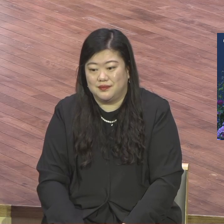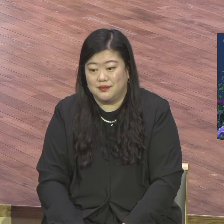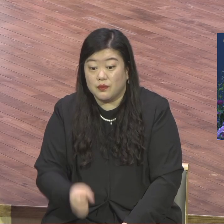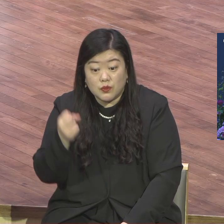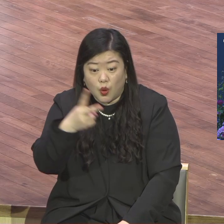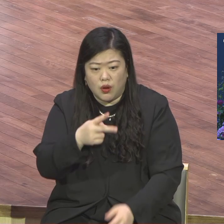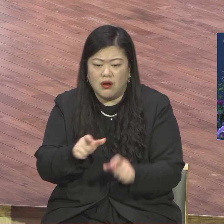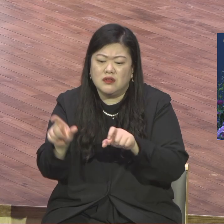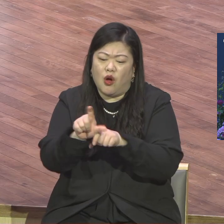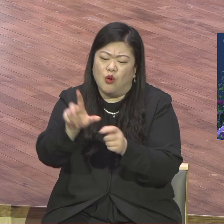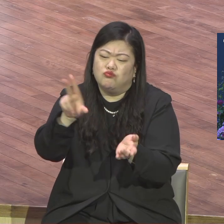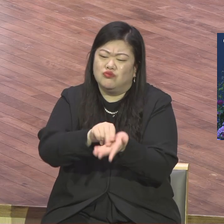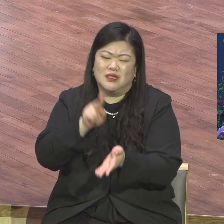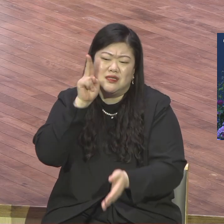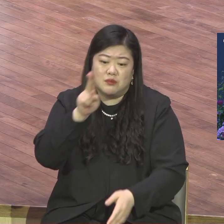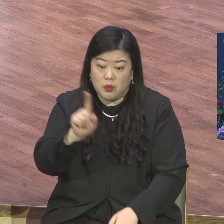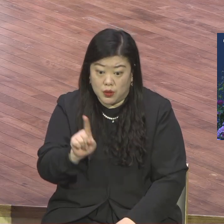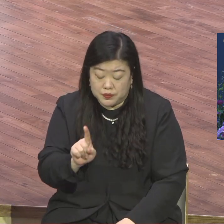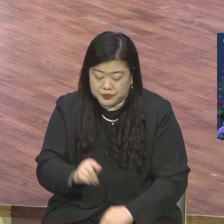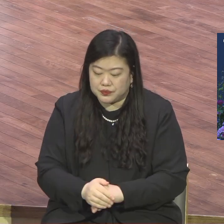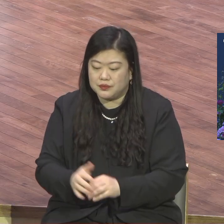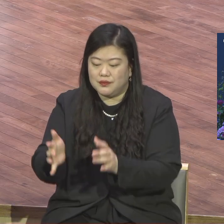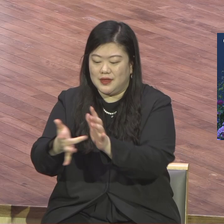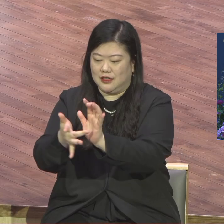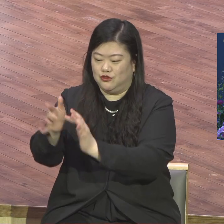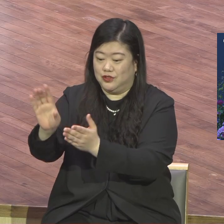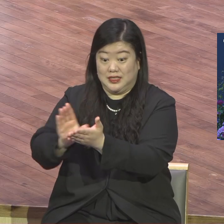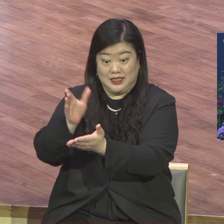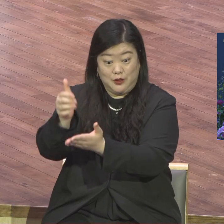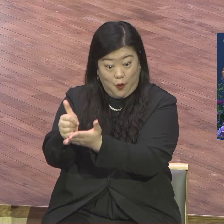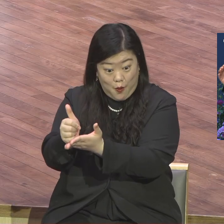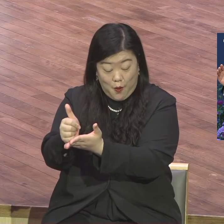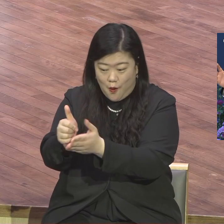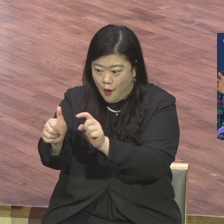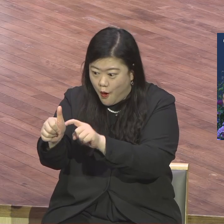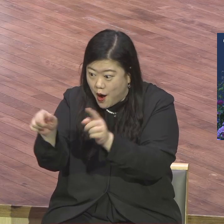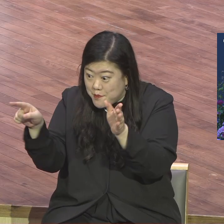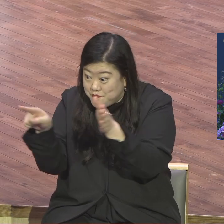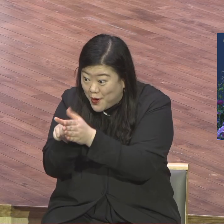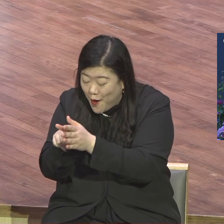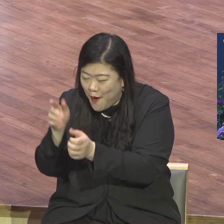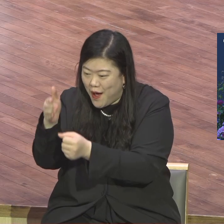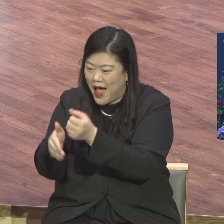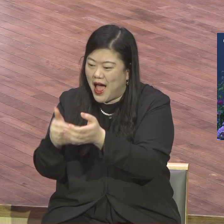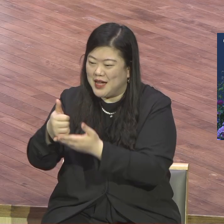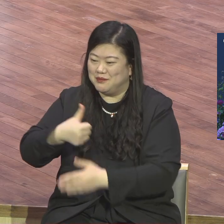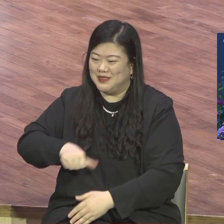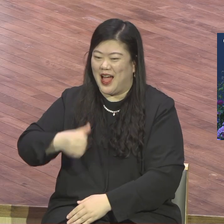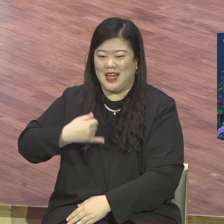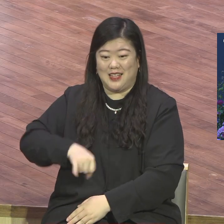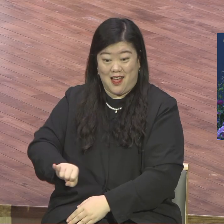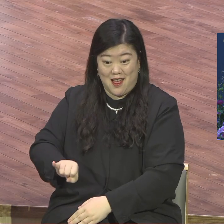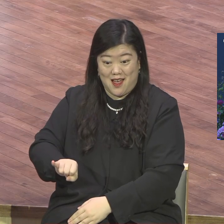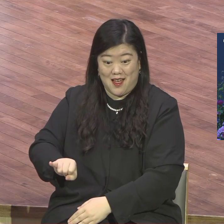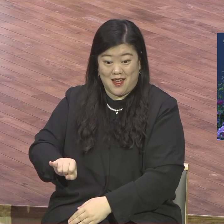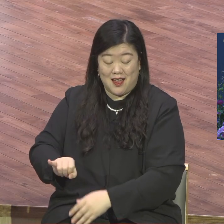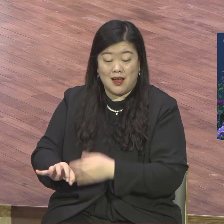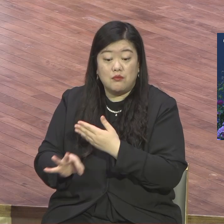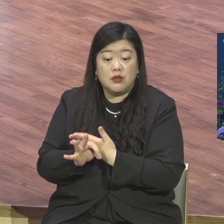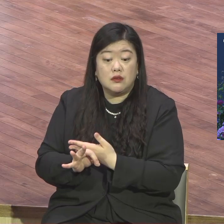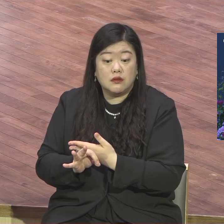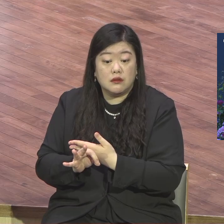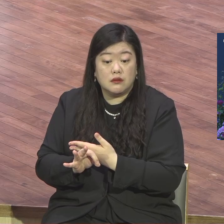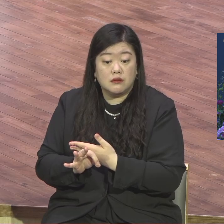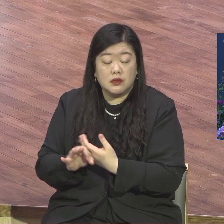예수 그리스도를 통해서 하나님의 자녀가 되었으니까 이제 참 자유함을